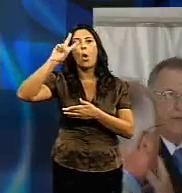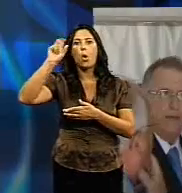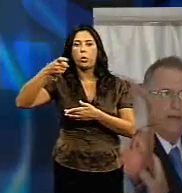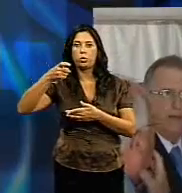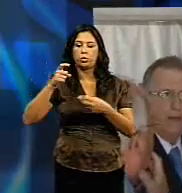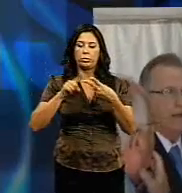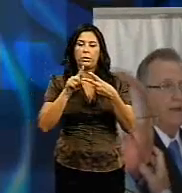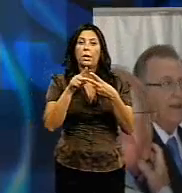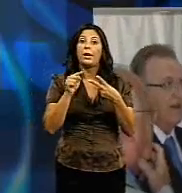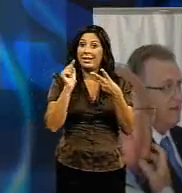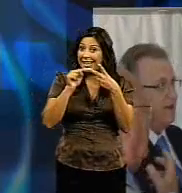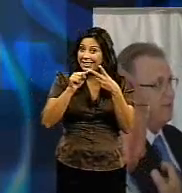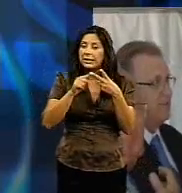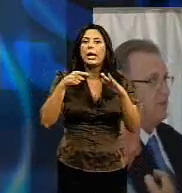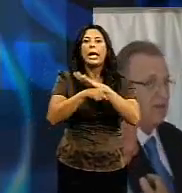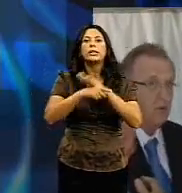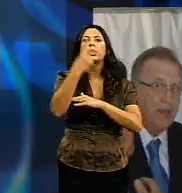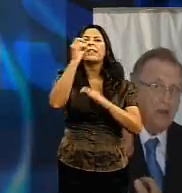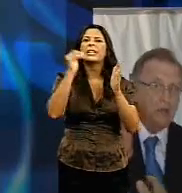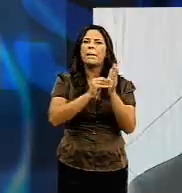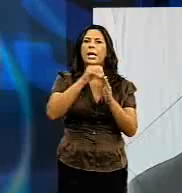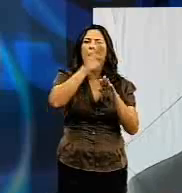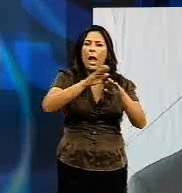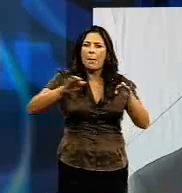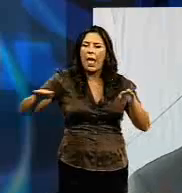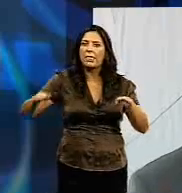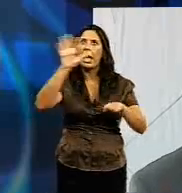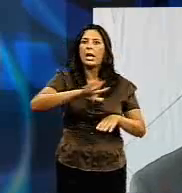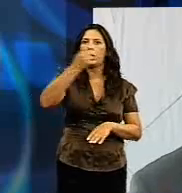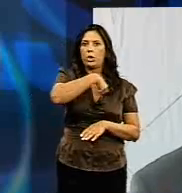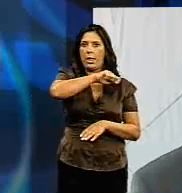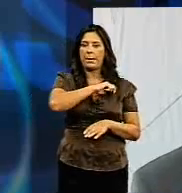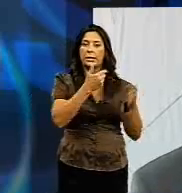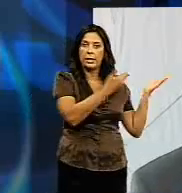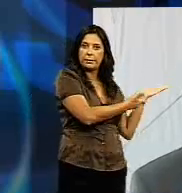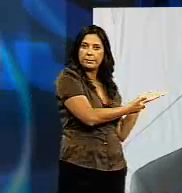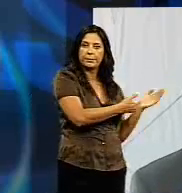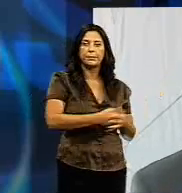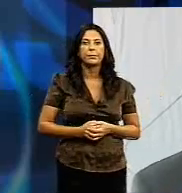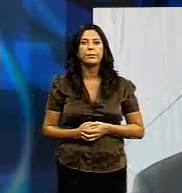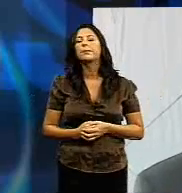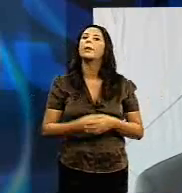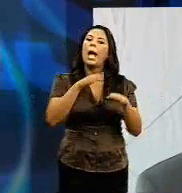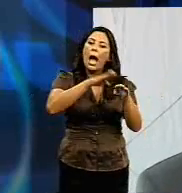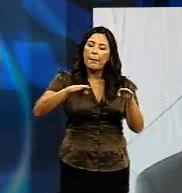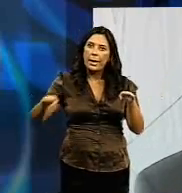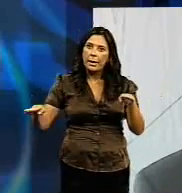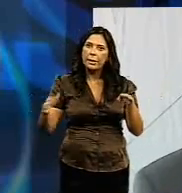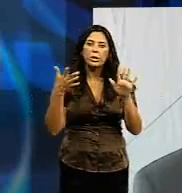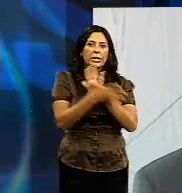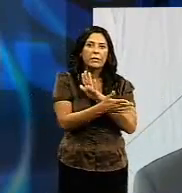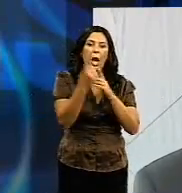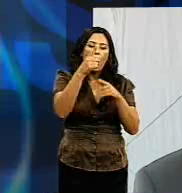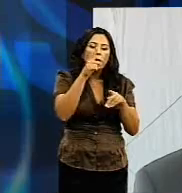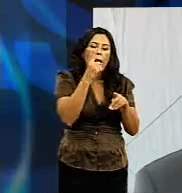gestiona unas 20.000 plazas de aparcamiento en toda España. Nosotros lo que es un aparcamiento lo entendemos como una unidad dentro de un plan de movilidad